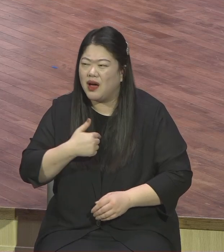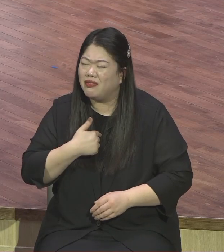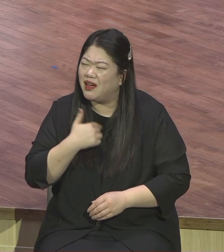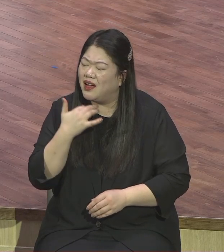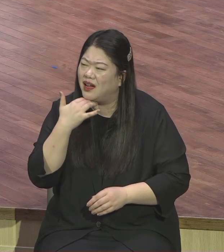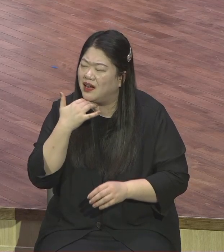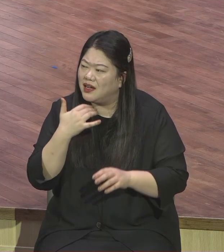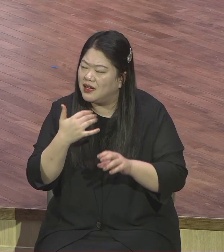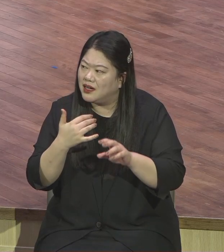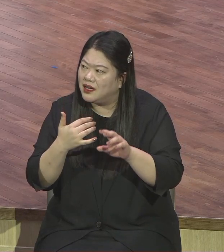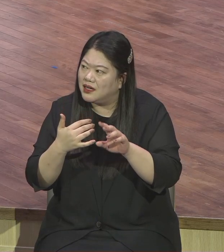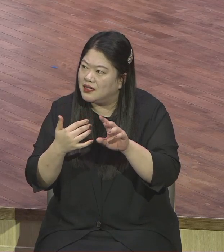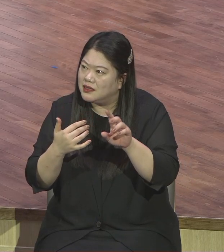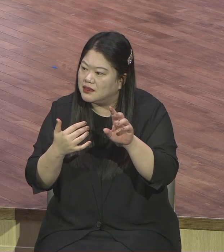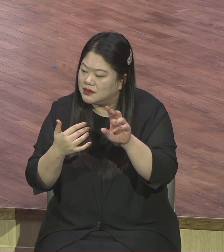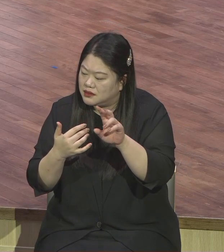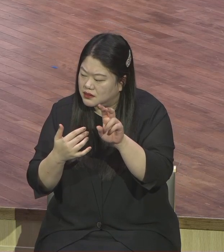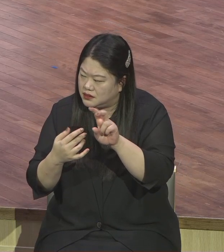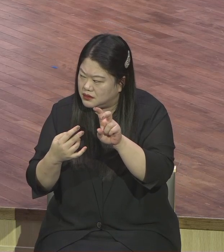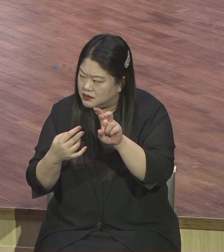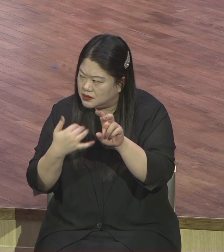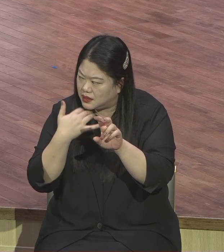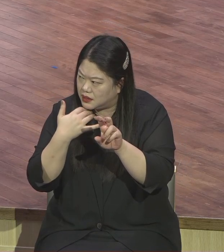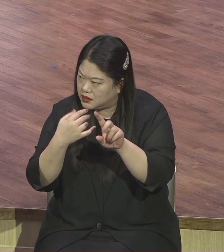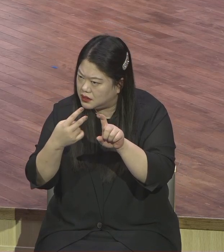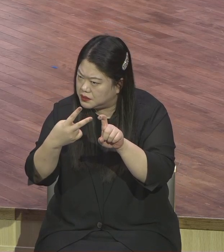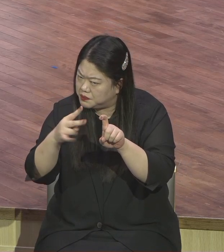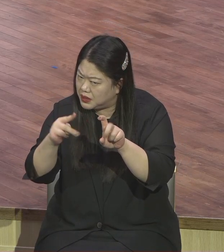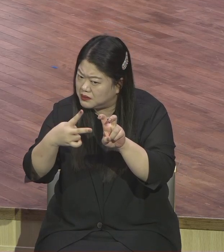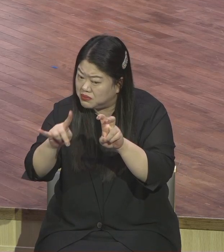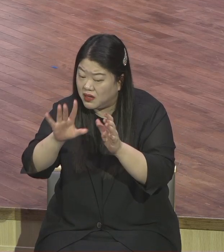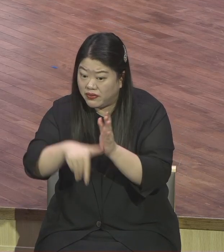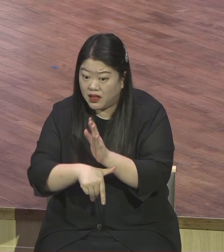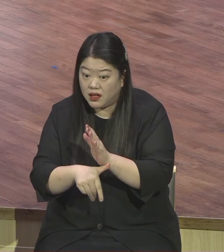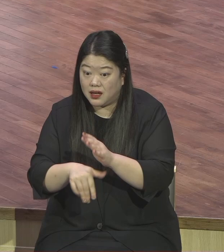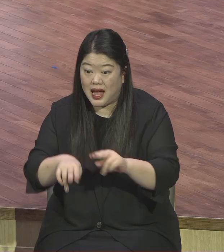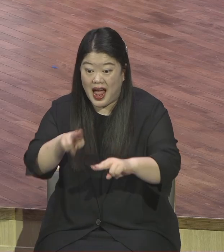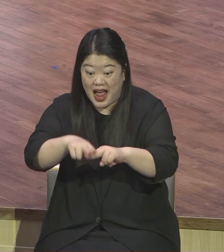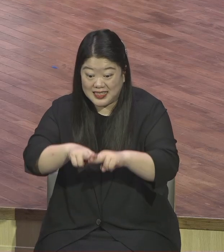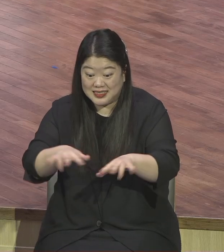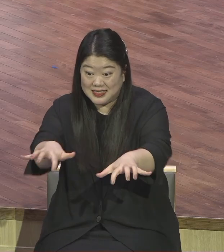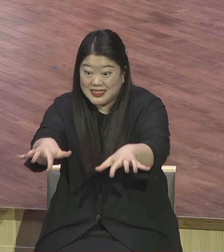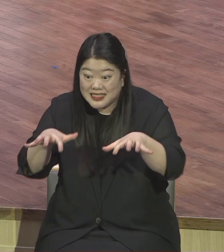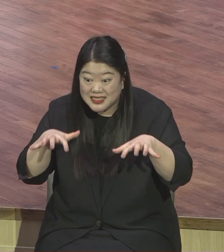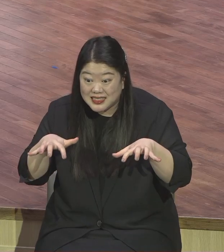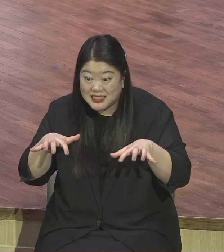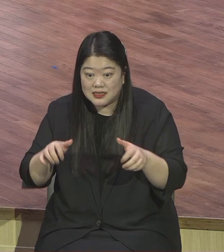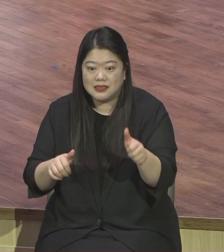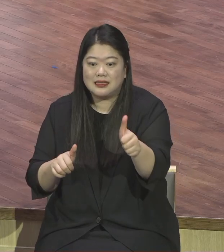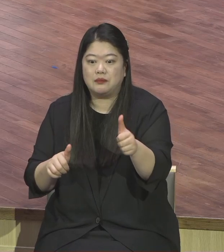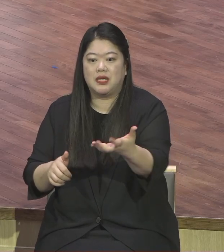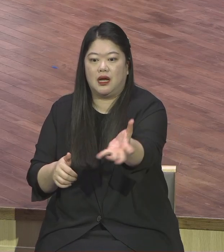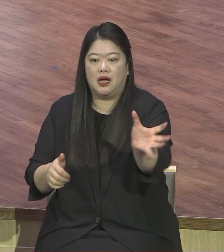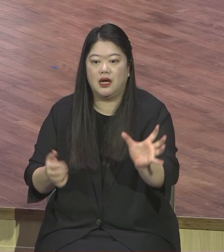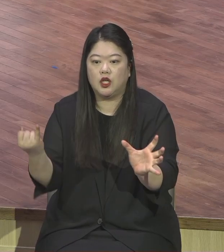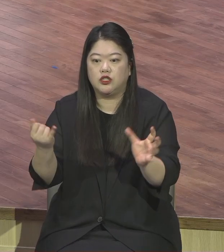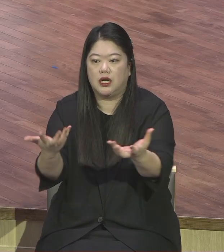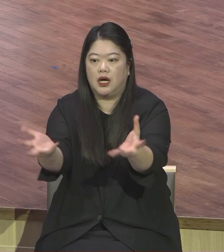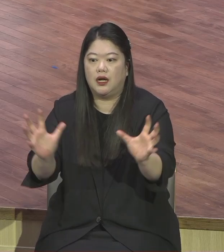청년 되었을 때 처음 한 거예요. 한국 교회도 절대 같이 못 해. 얼마나